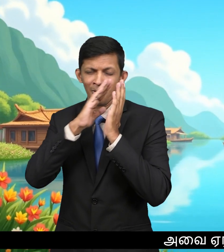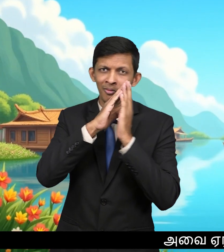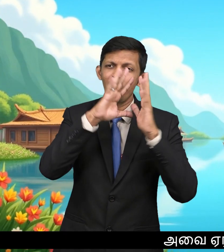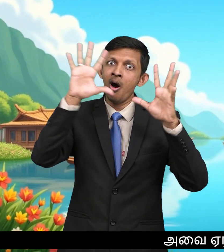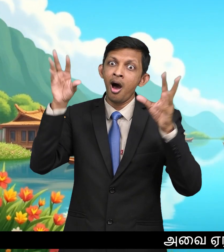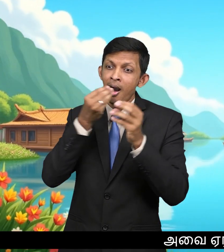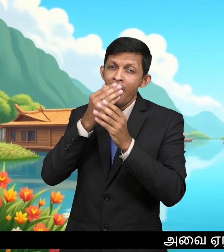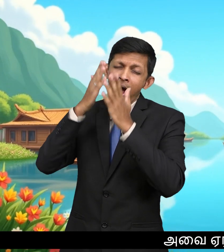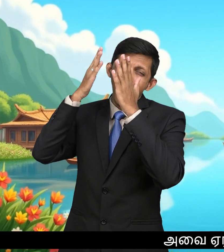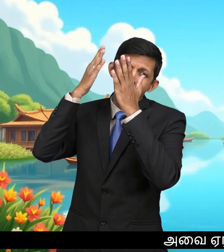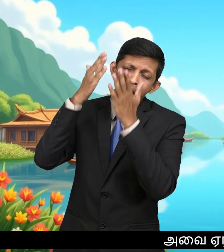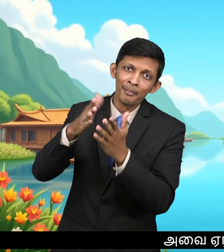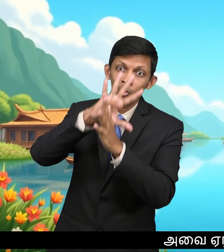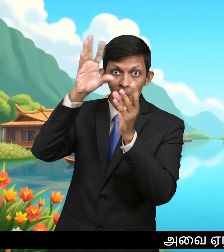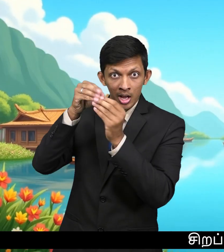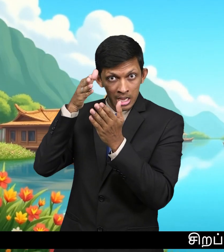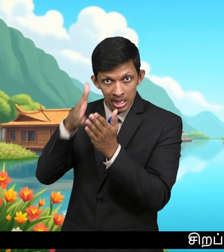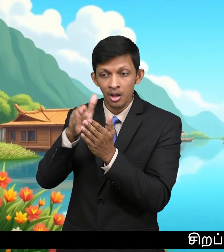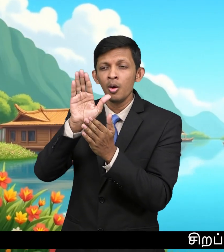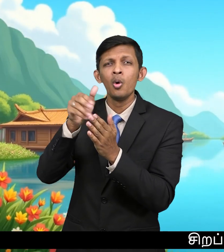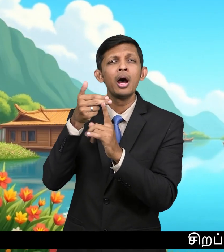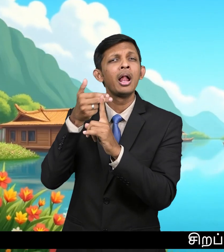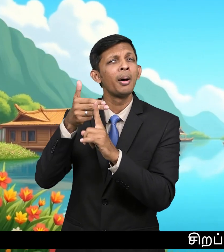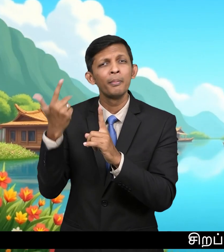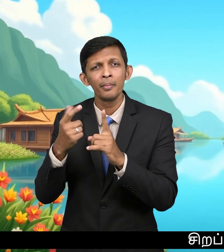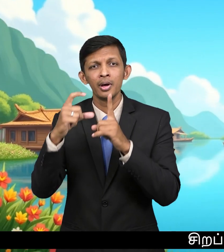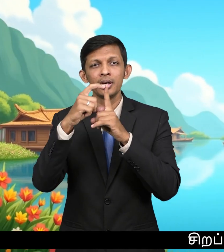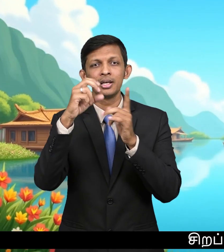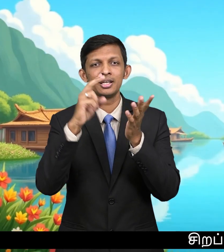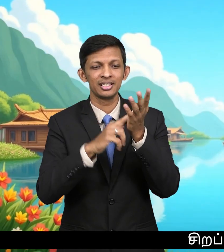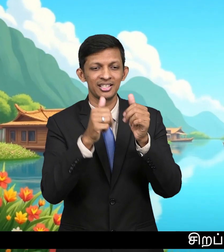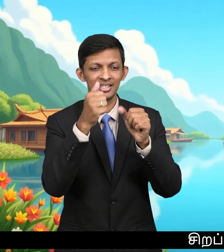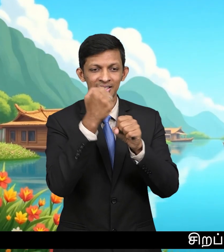வசிக்கிறார்கள். அவை ஏரிகளில் மிதக்கும் சிறப்பு மர வீடுகள்.